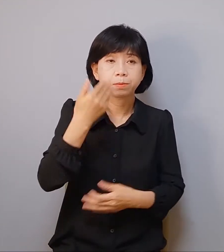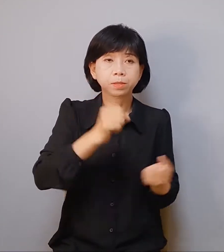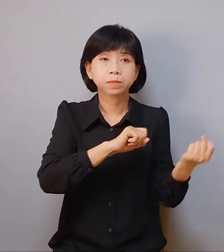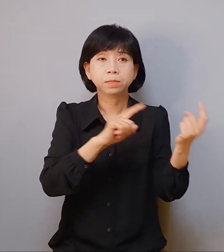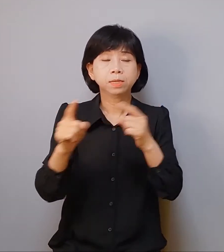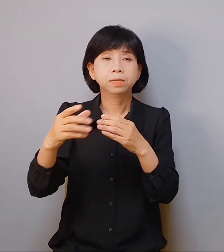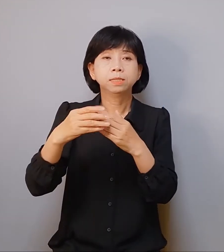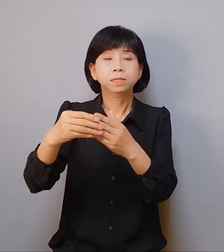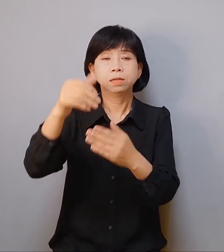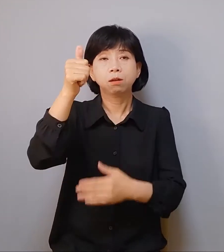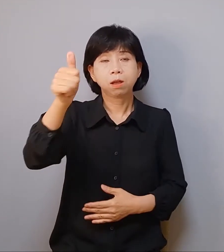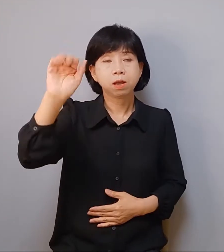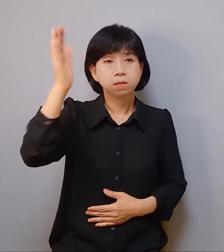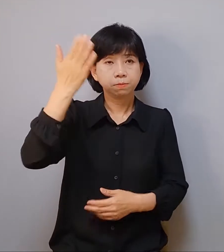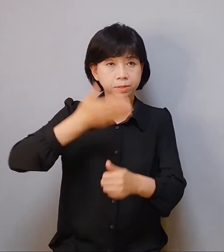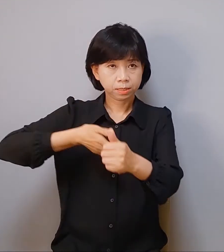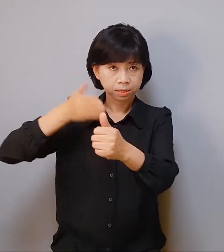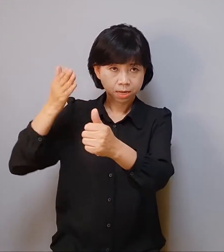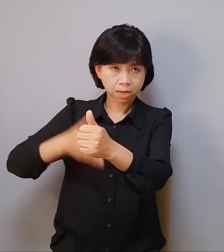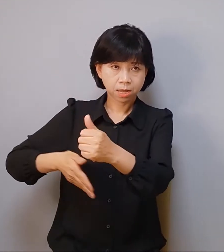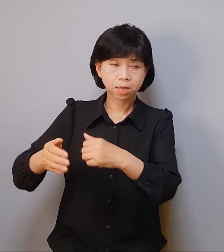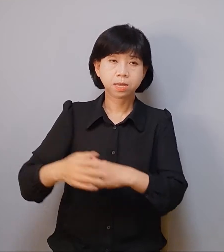살리는 리더가 됩시다.